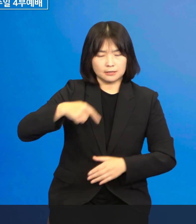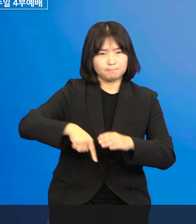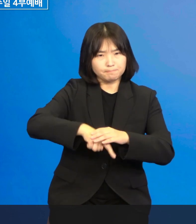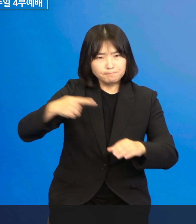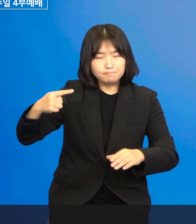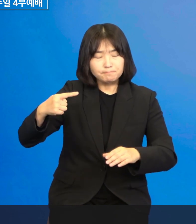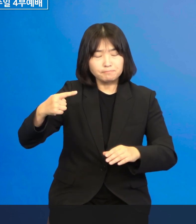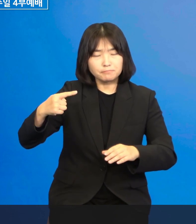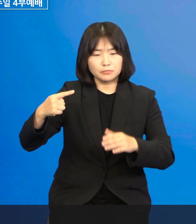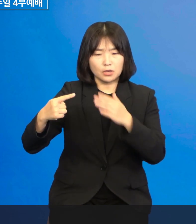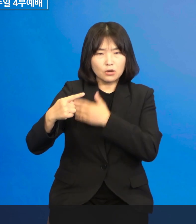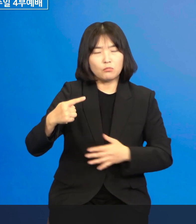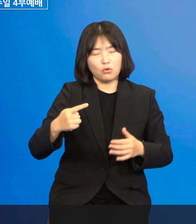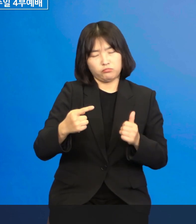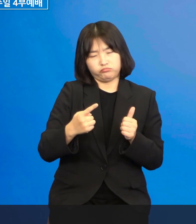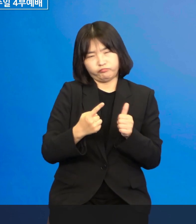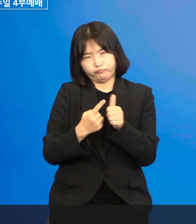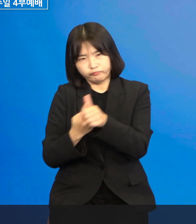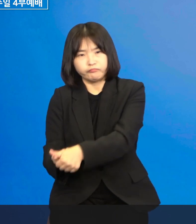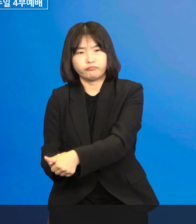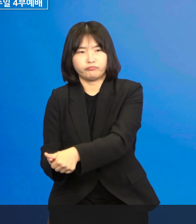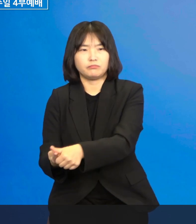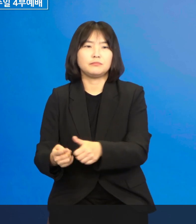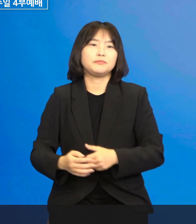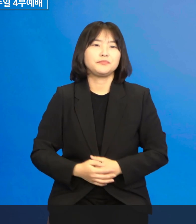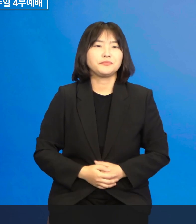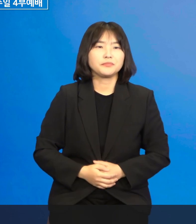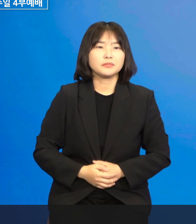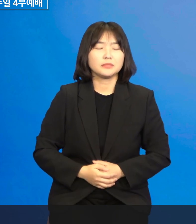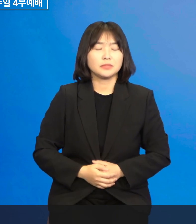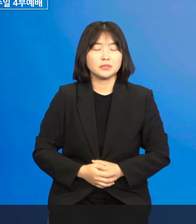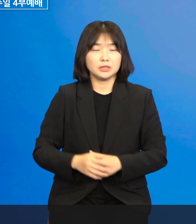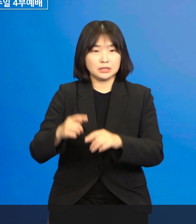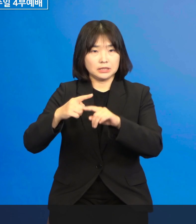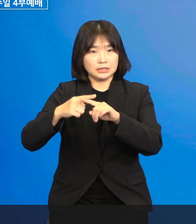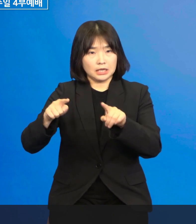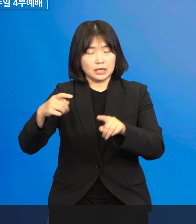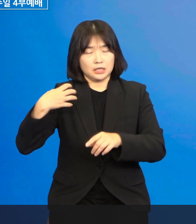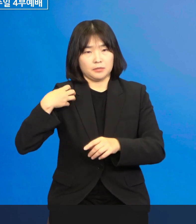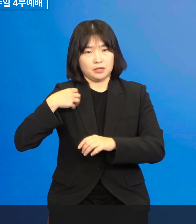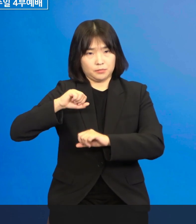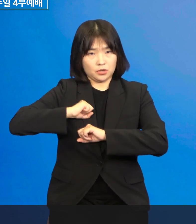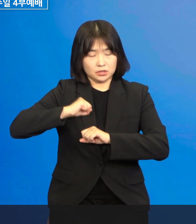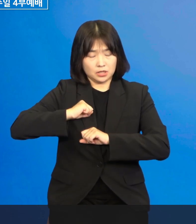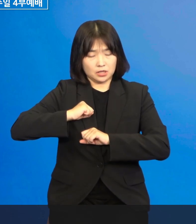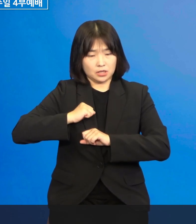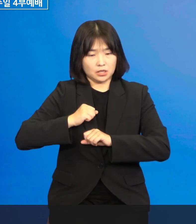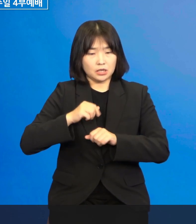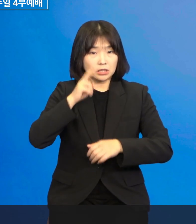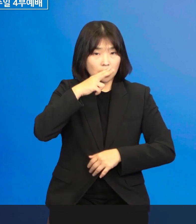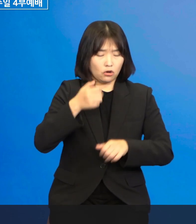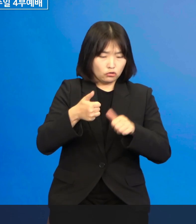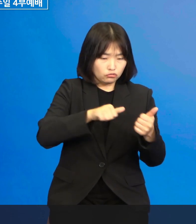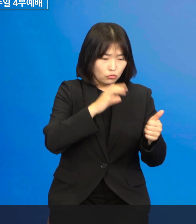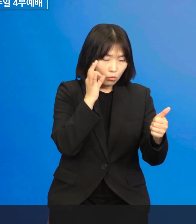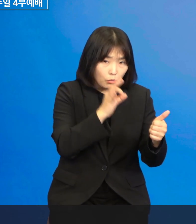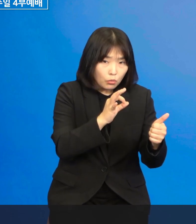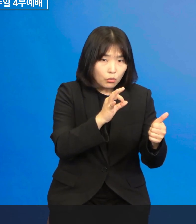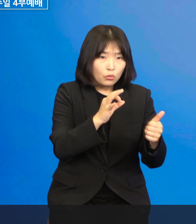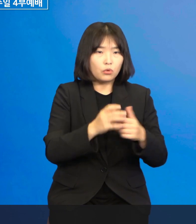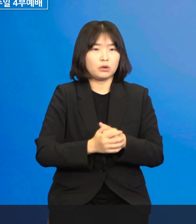사울은 자기의 칼을 뽑아서 그 미에 엎어졌다. 그 무기 담당 병사는 사울이 죽는 것을